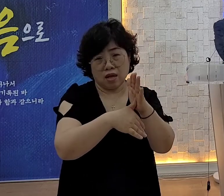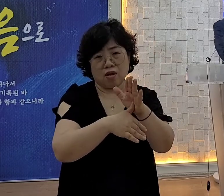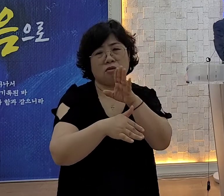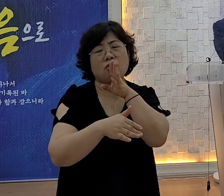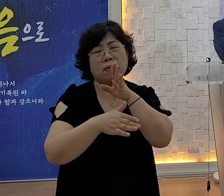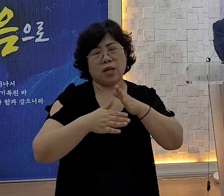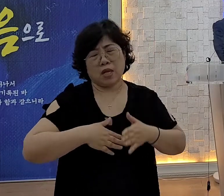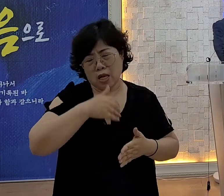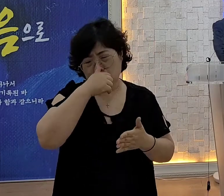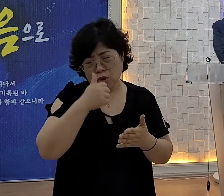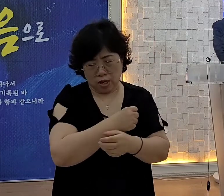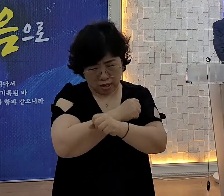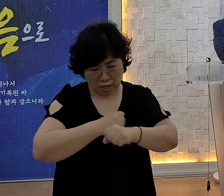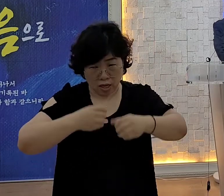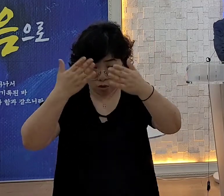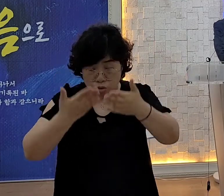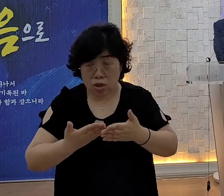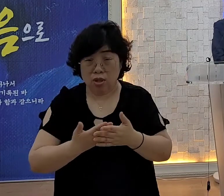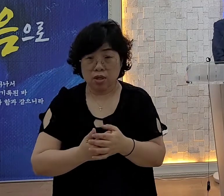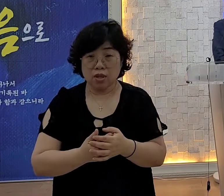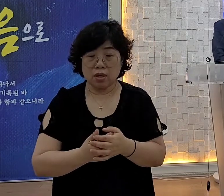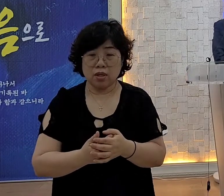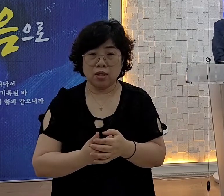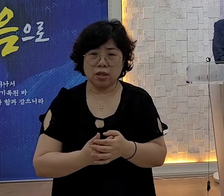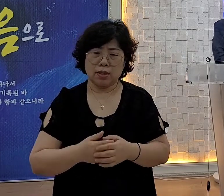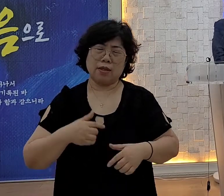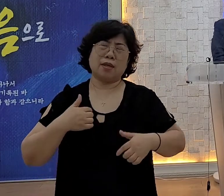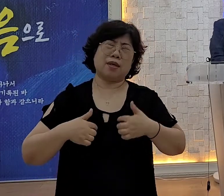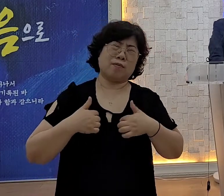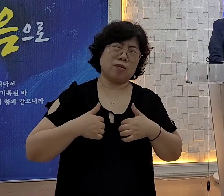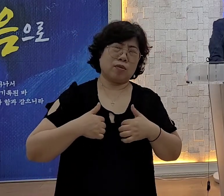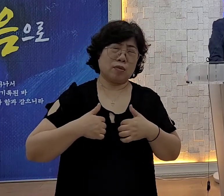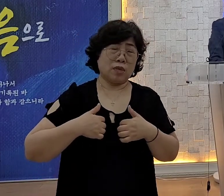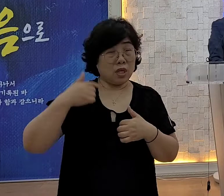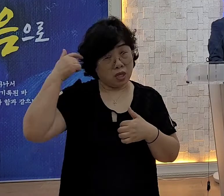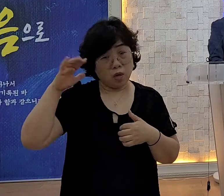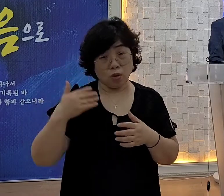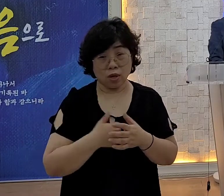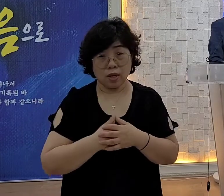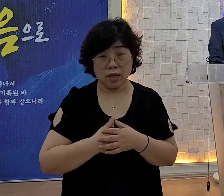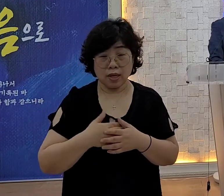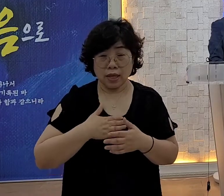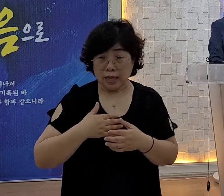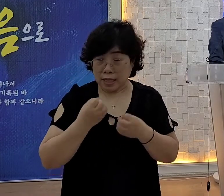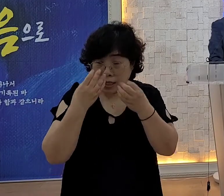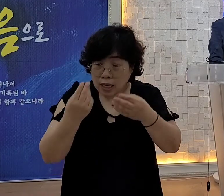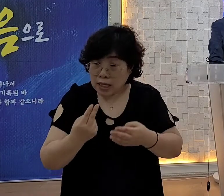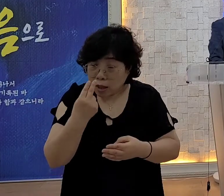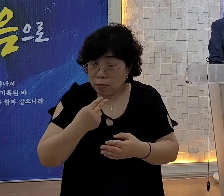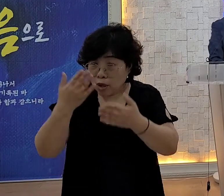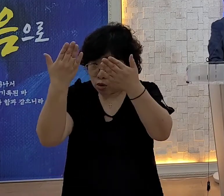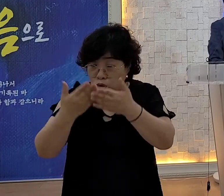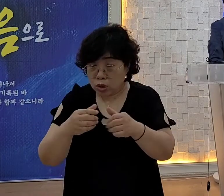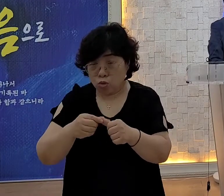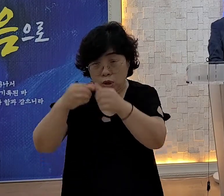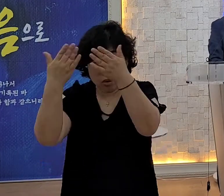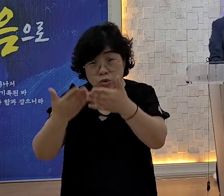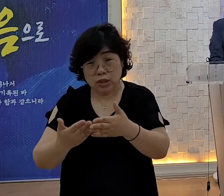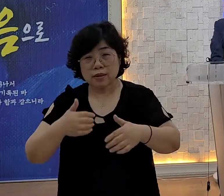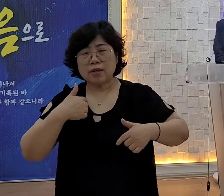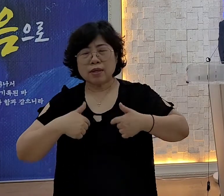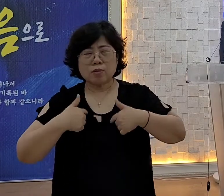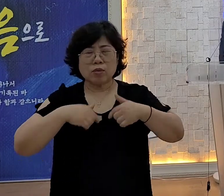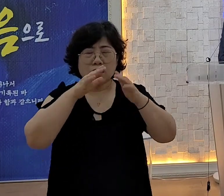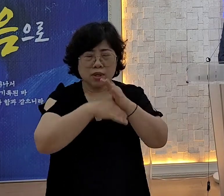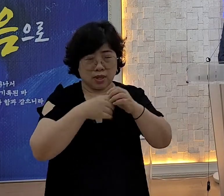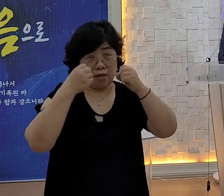내 죄를 사해주신 그 기쁨, 그리고 나에게 새 생명, 즉 구원을 주신 그 기쁨이 그때서야